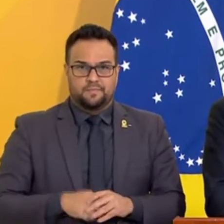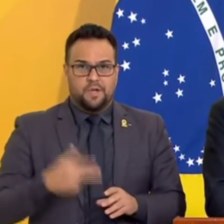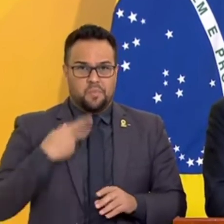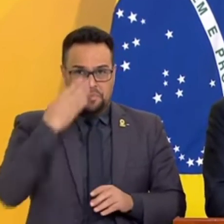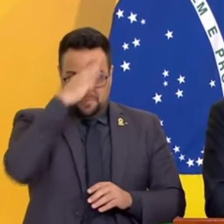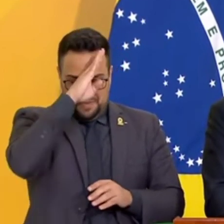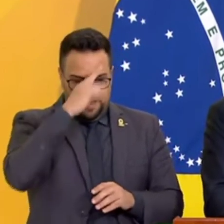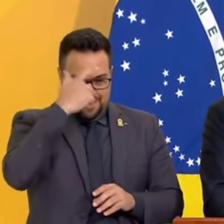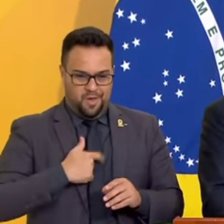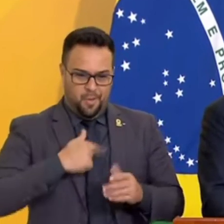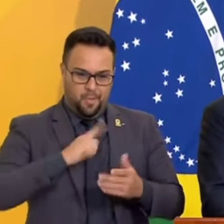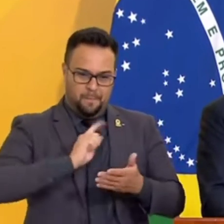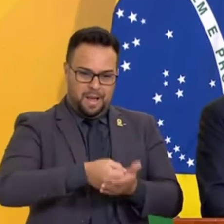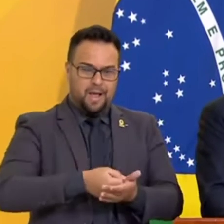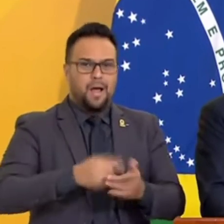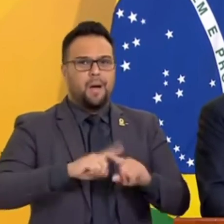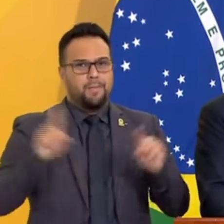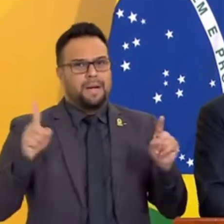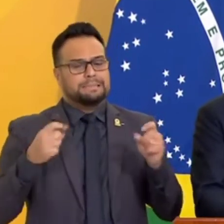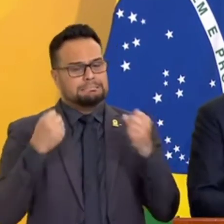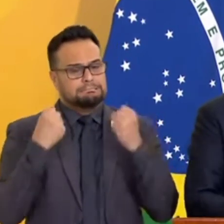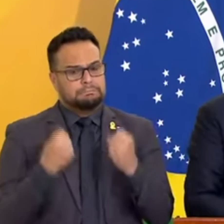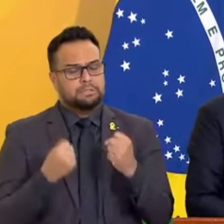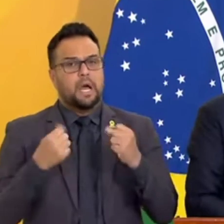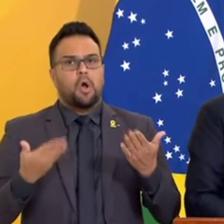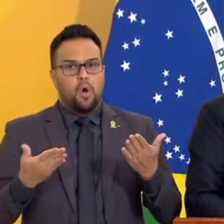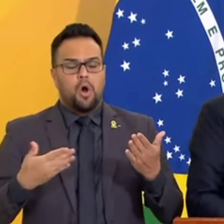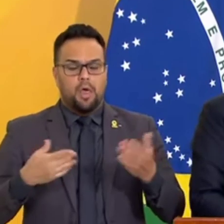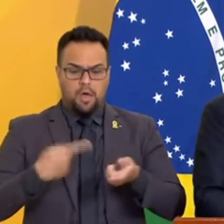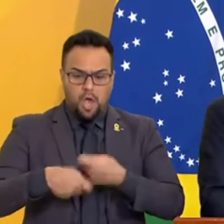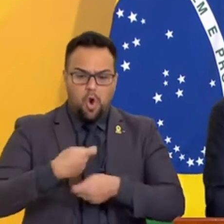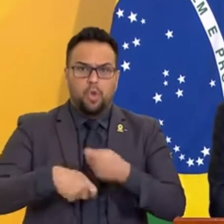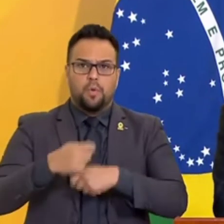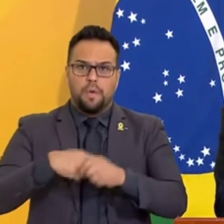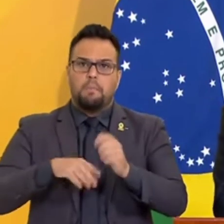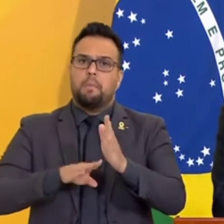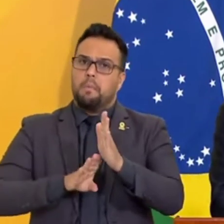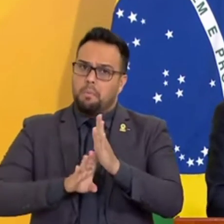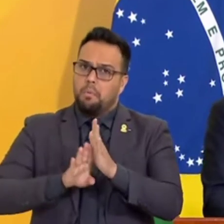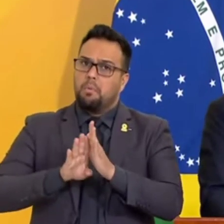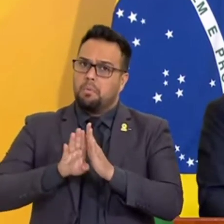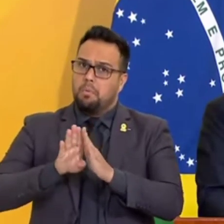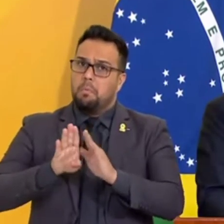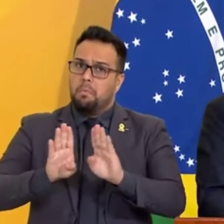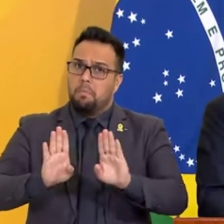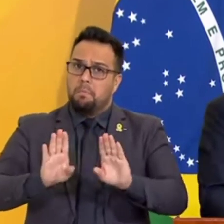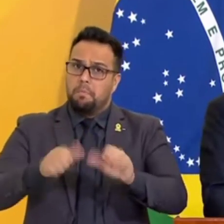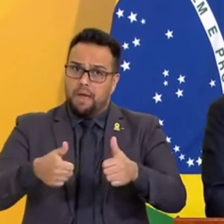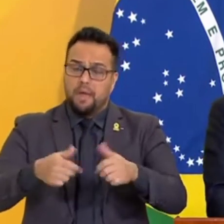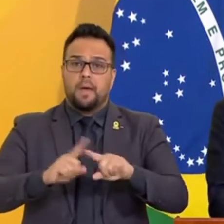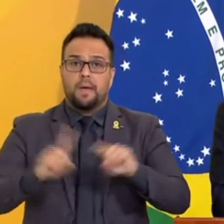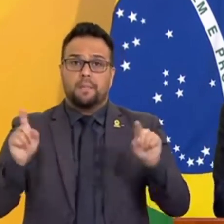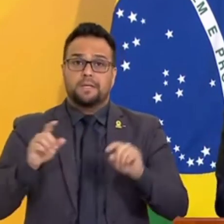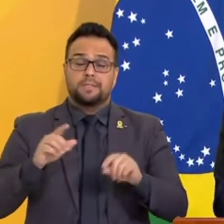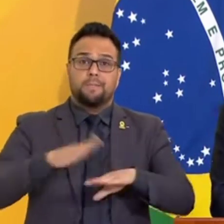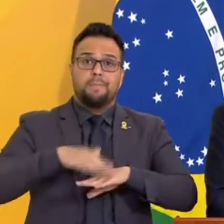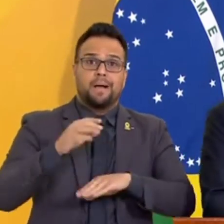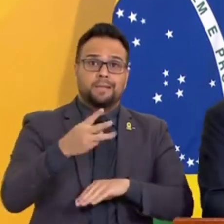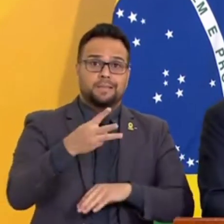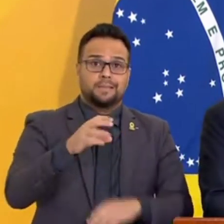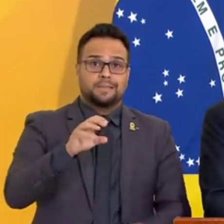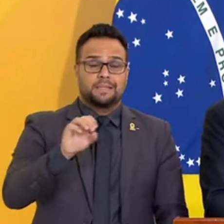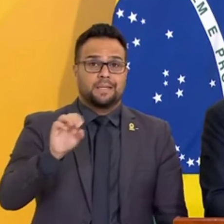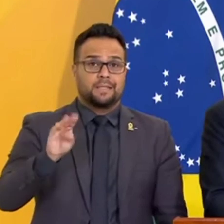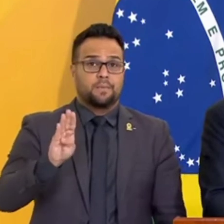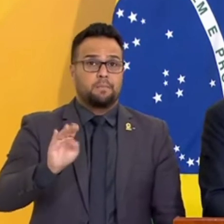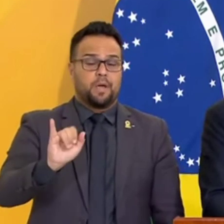Pese a nossa economia está indo bem uma previsão de arrecadação é extra na corrente animais e 300 bilhões